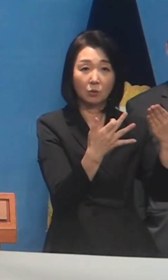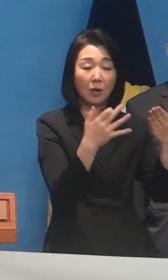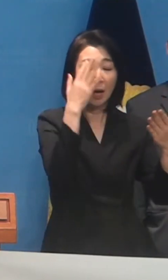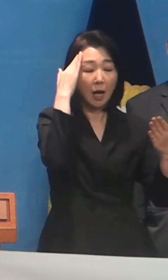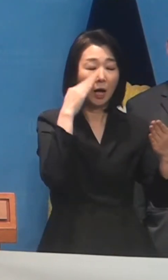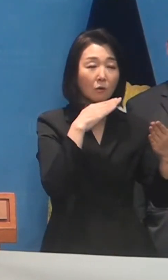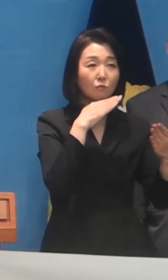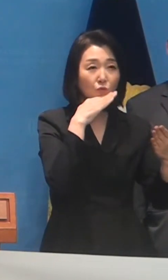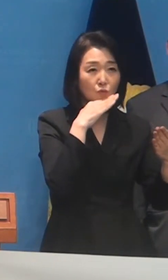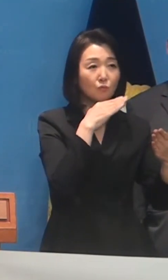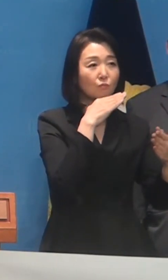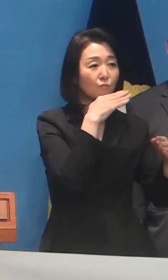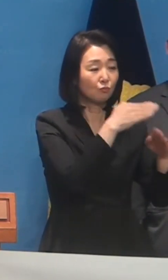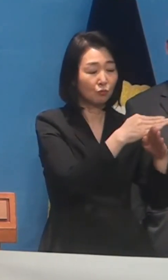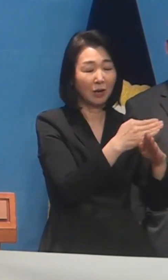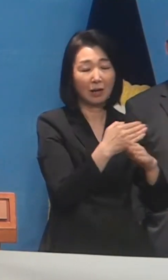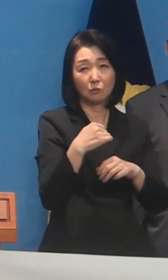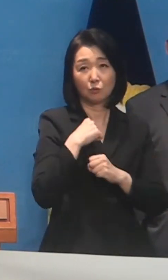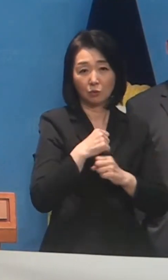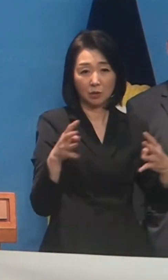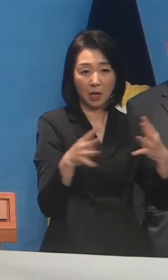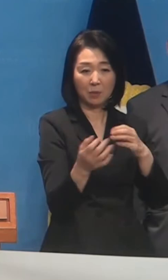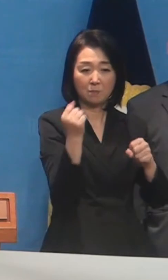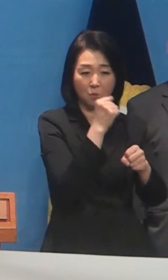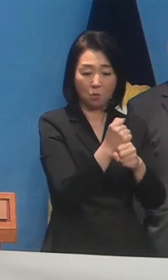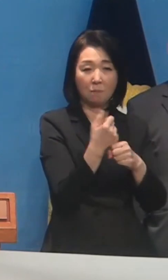군사합의 복원을 강력히 반대한다.